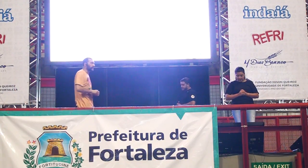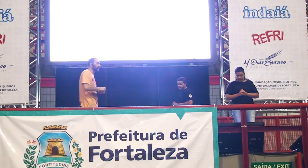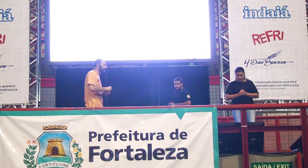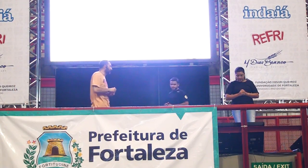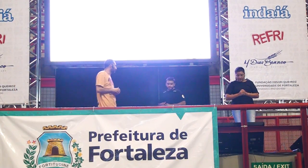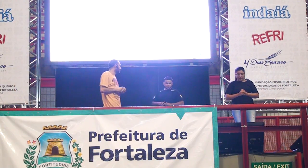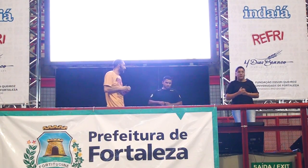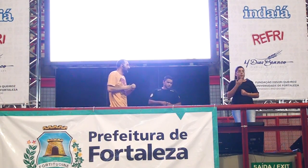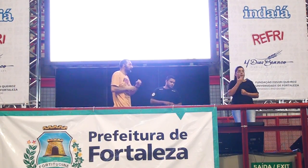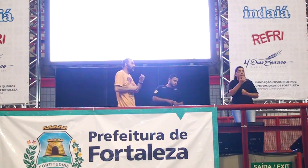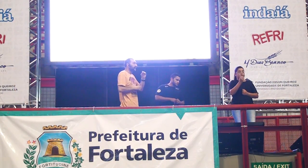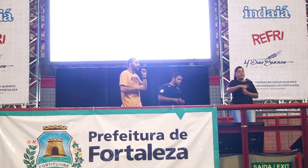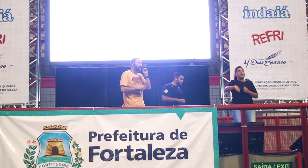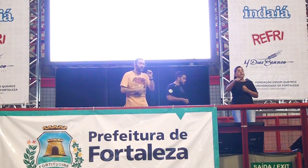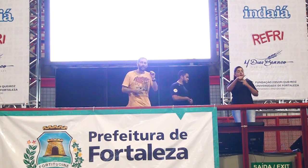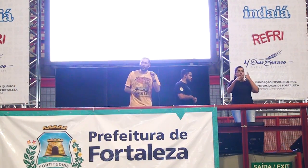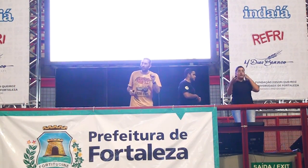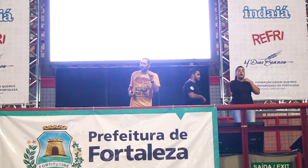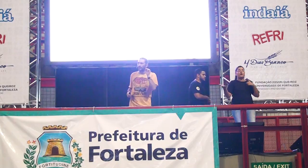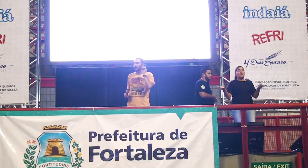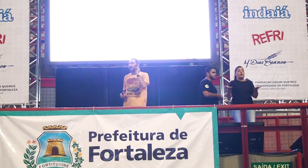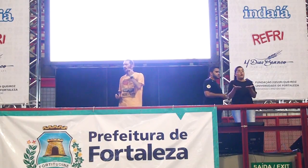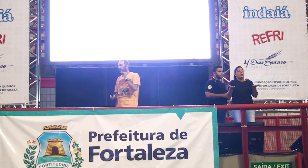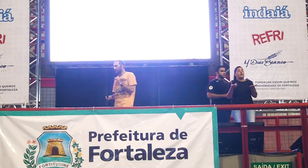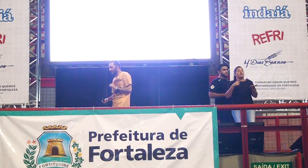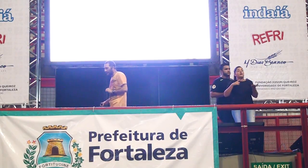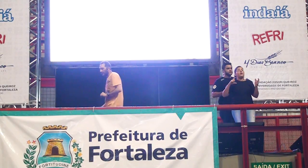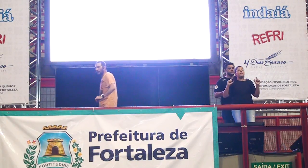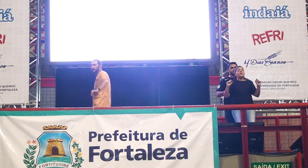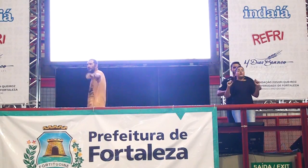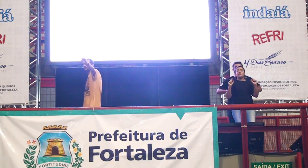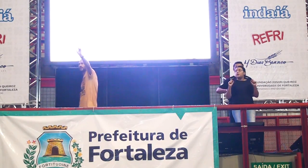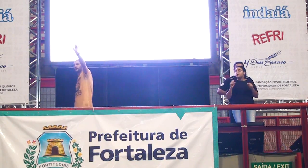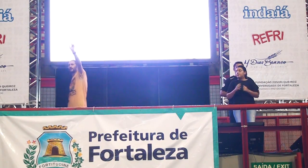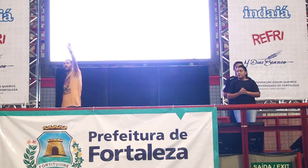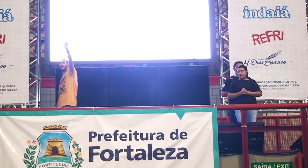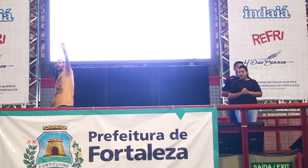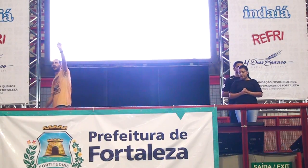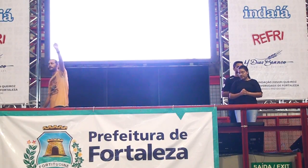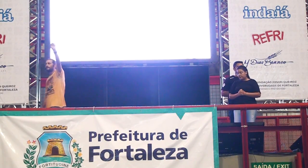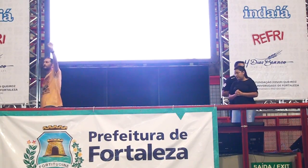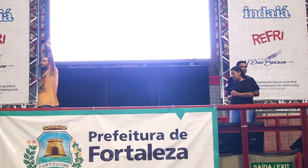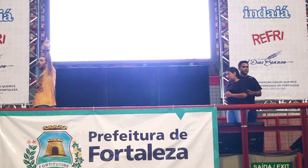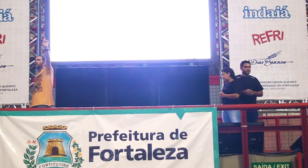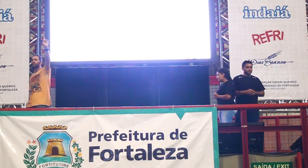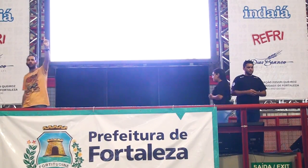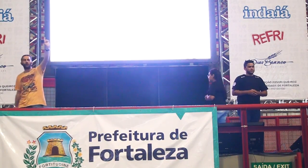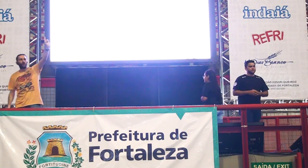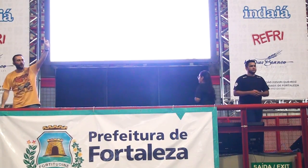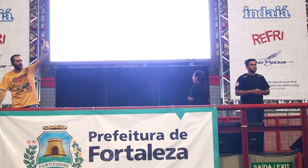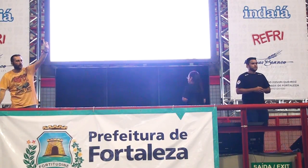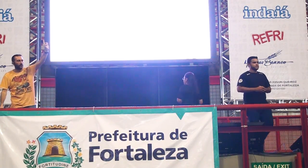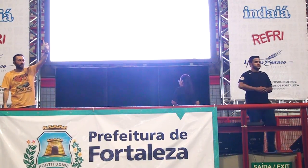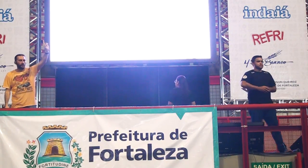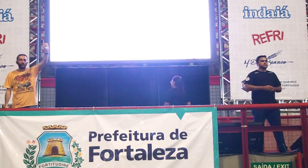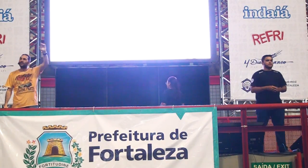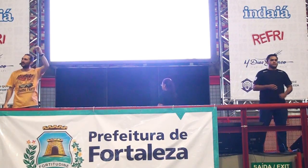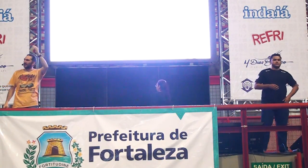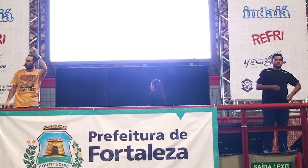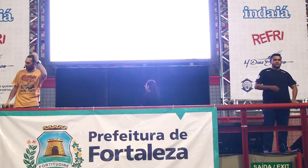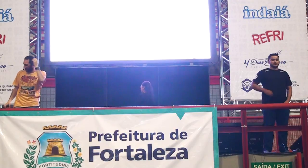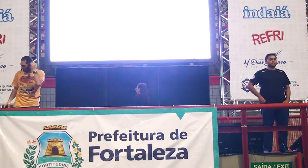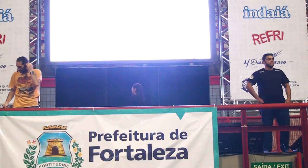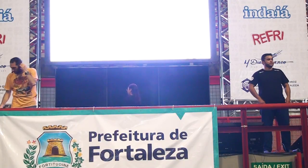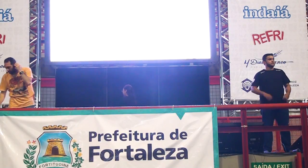a vocês o seguinte. Existe o que a gente chama de, primeiro lugar, ponto